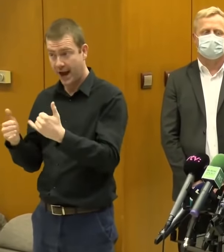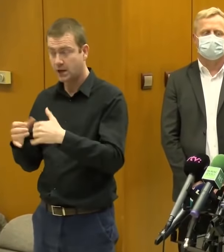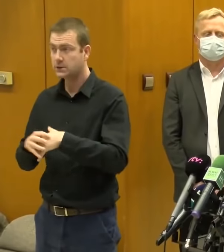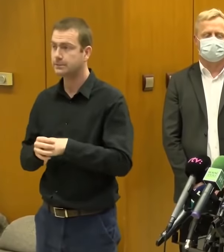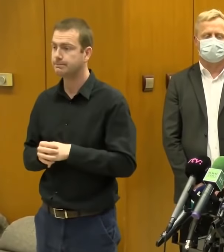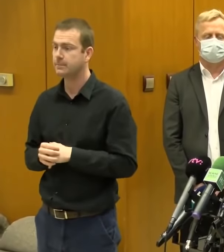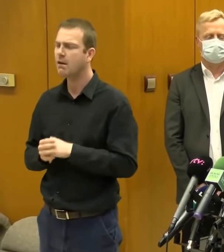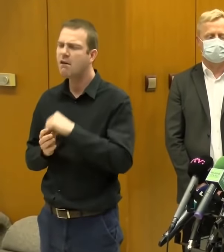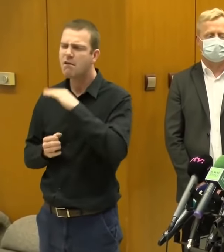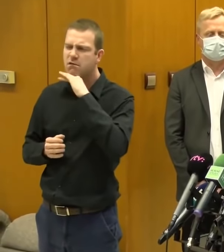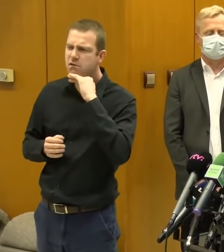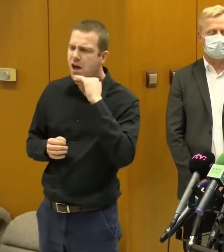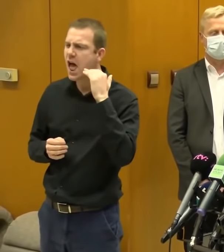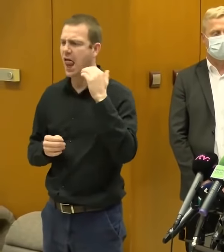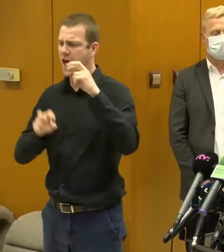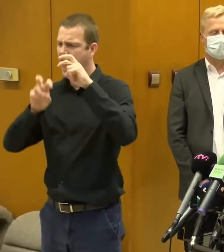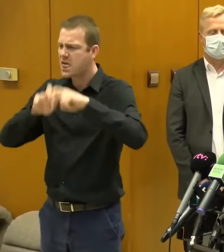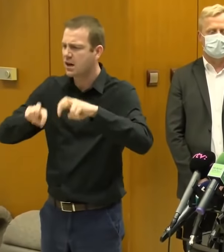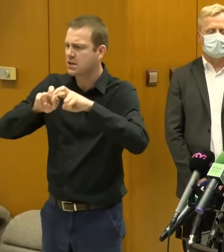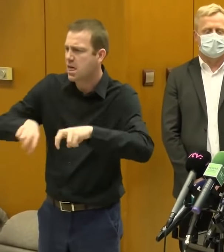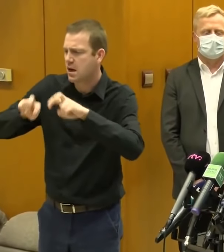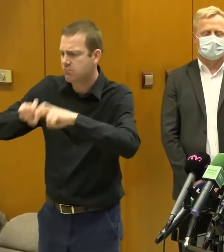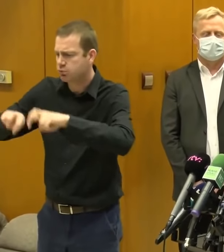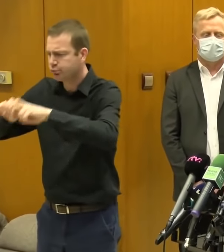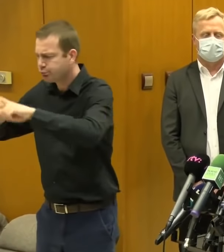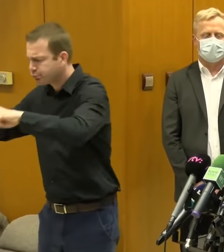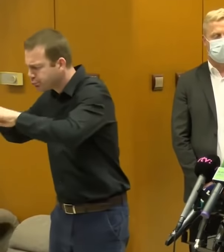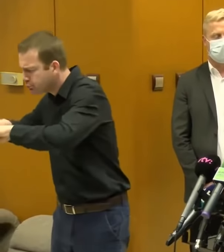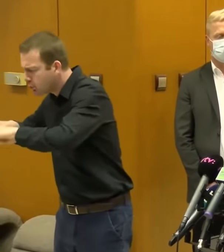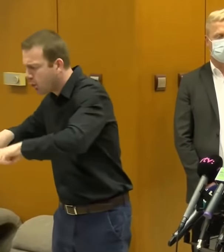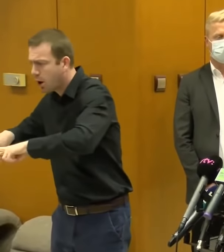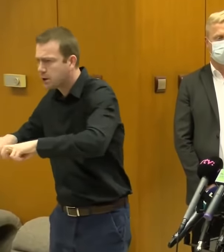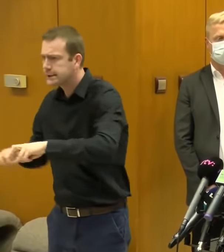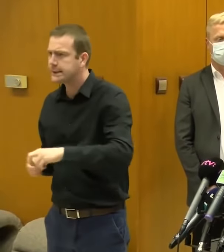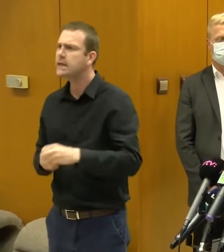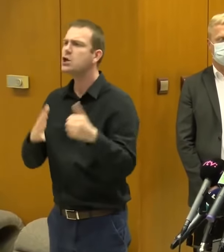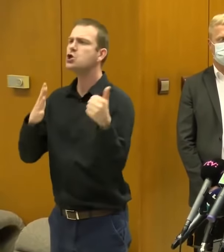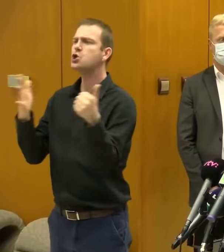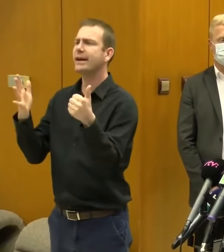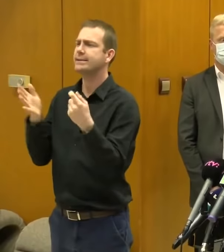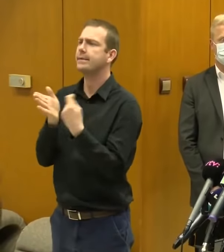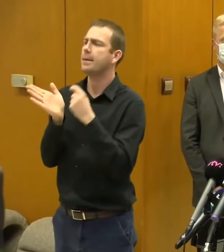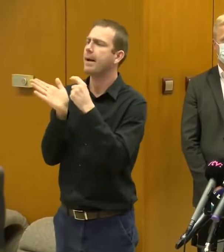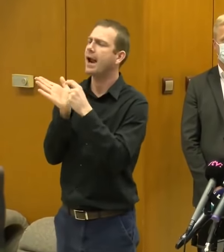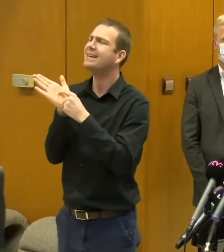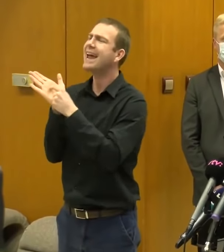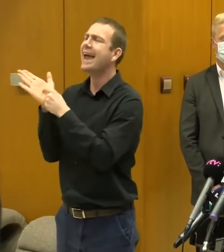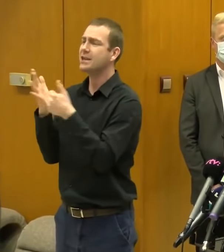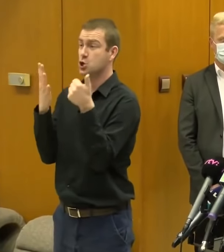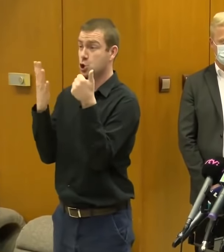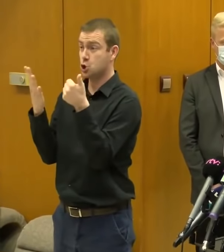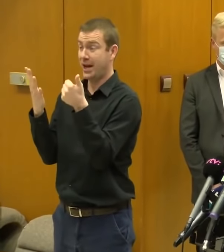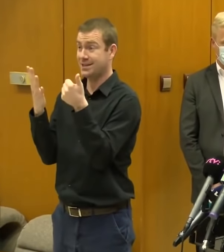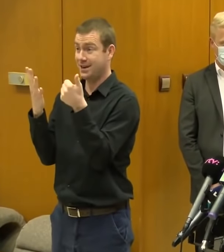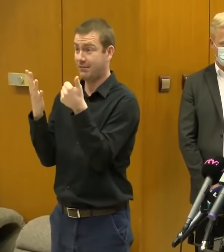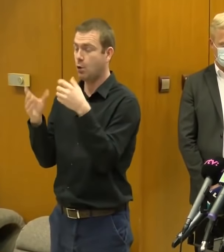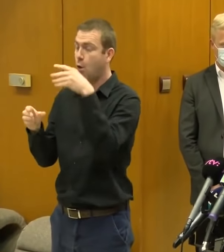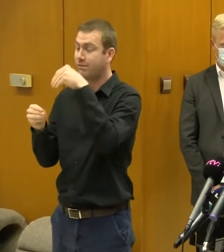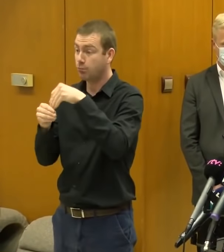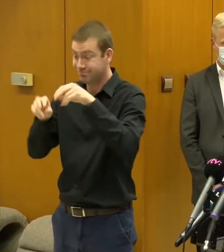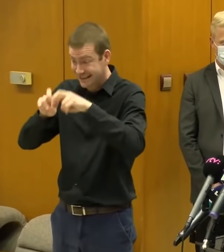veľký počet štúdií, samozrejme sú to štúdie. Zo 6 liekov, ktoré boli v týchto štúdiách, tak na Slovensku